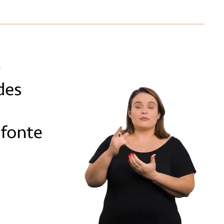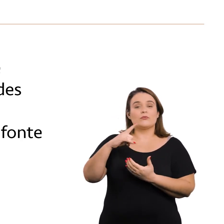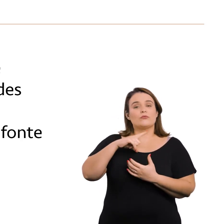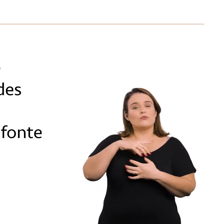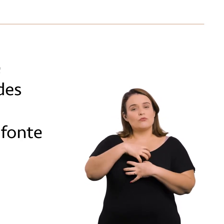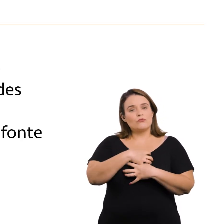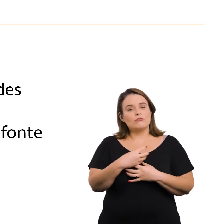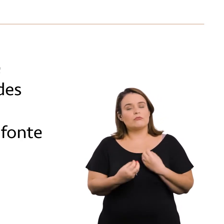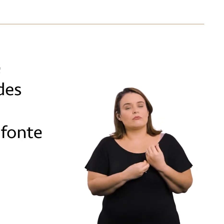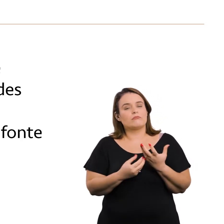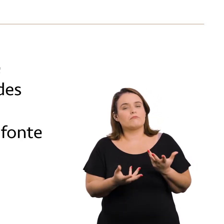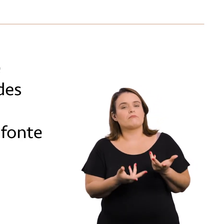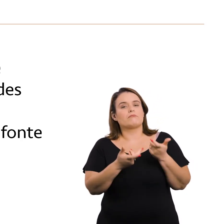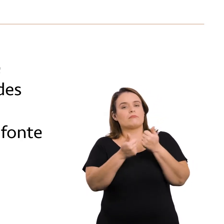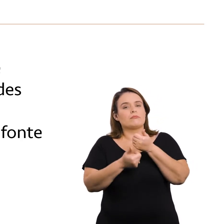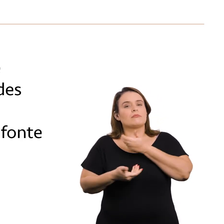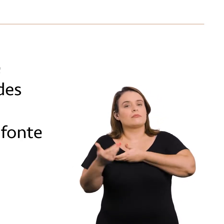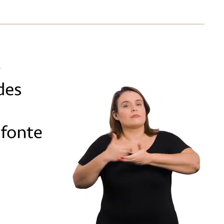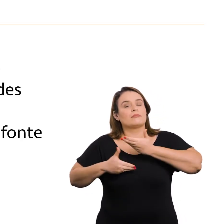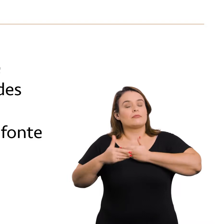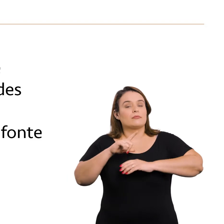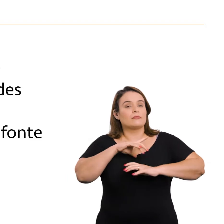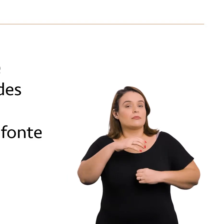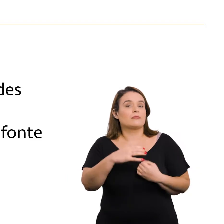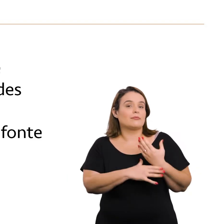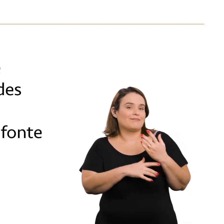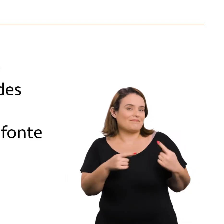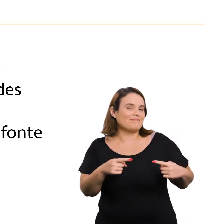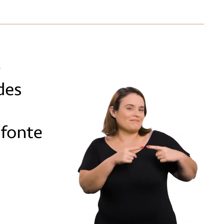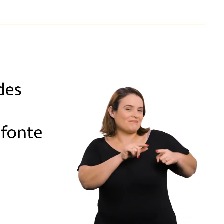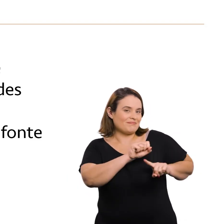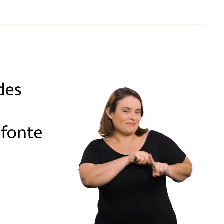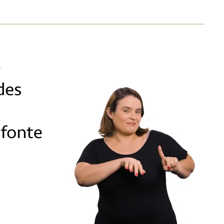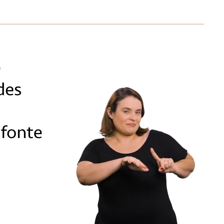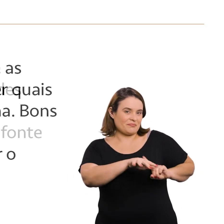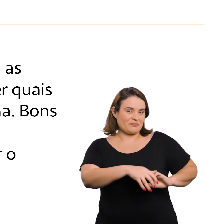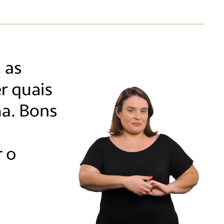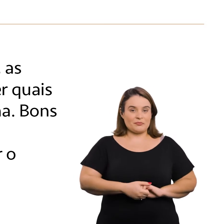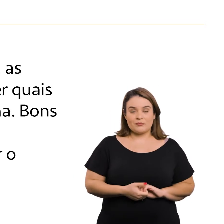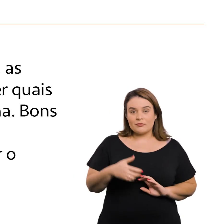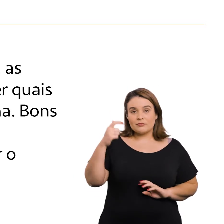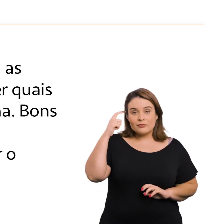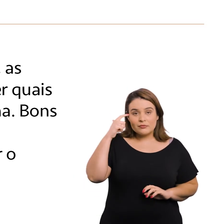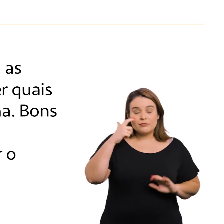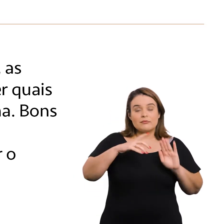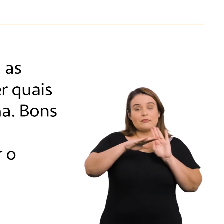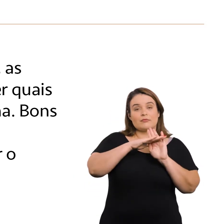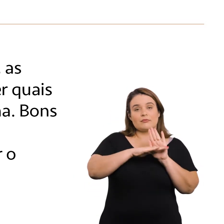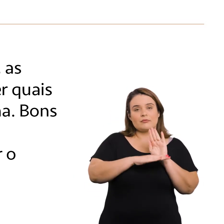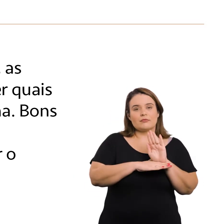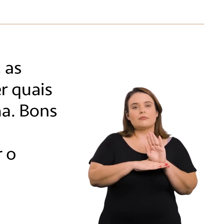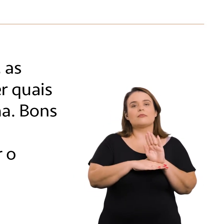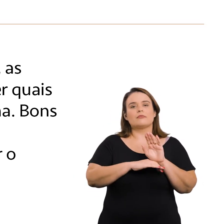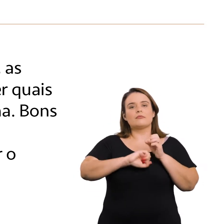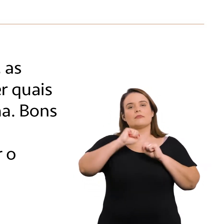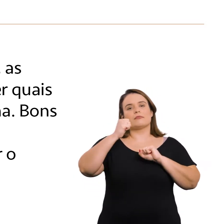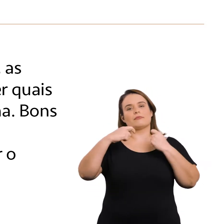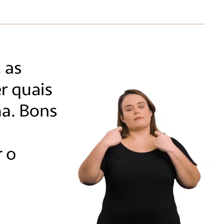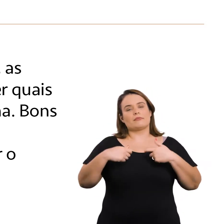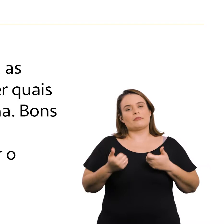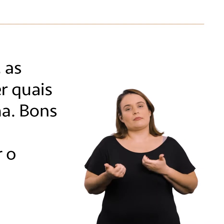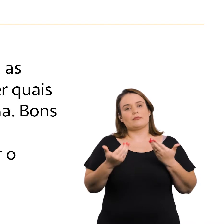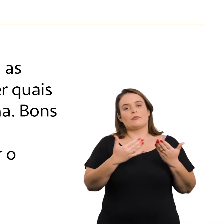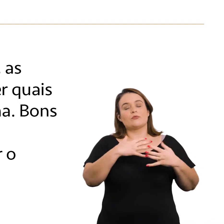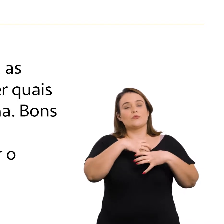como modo de enriquecimento recíproco e fonte de sentido social. Com base nestas premissas, as empresas